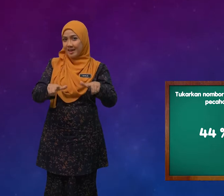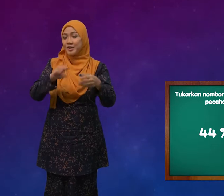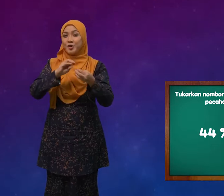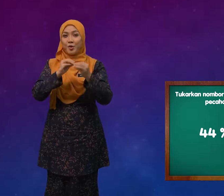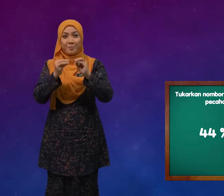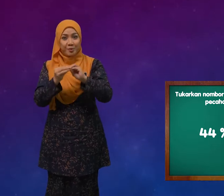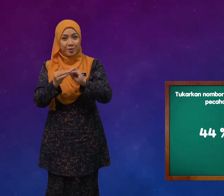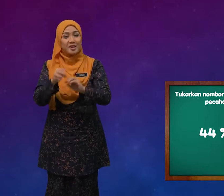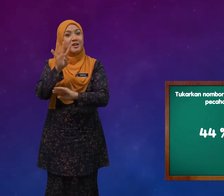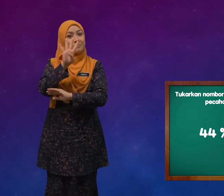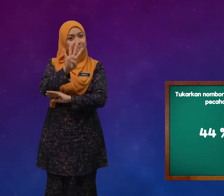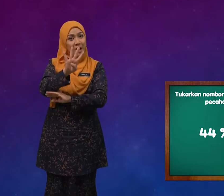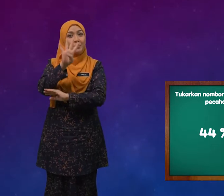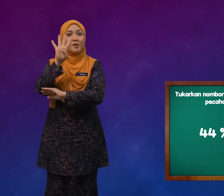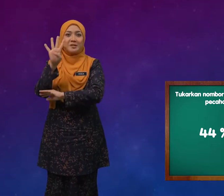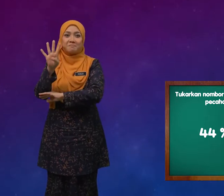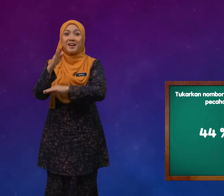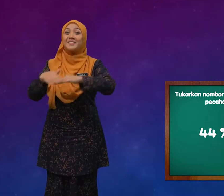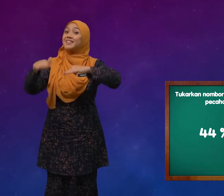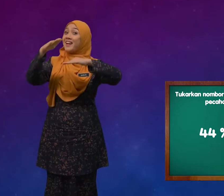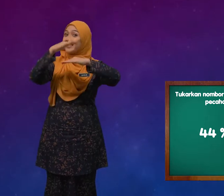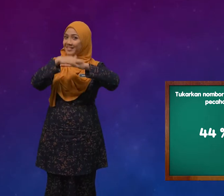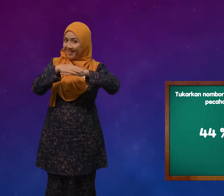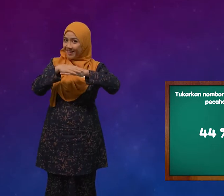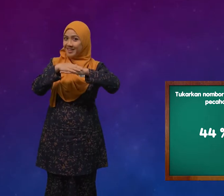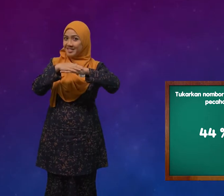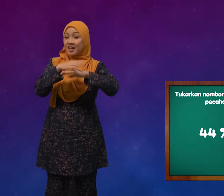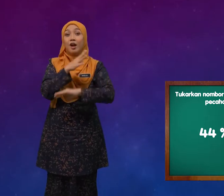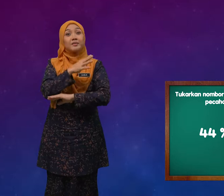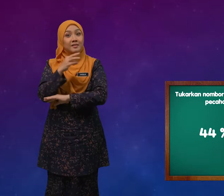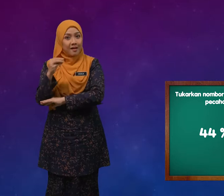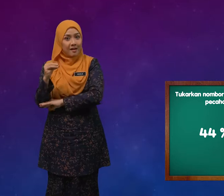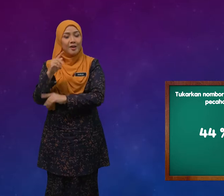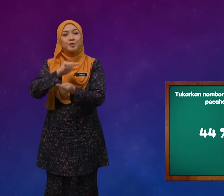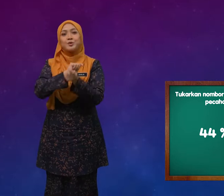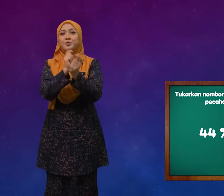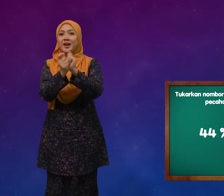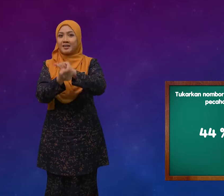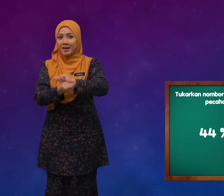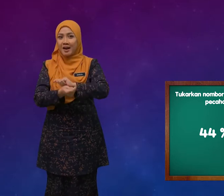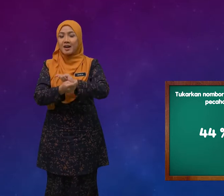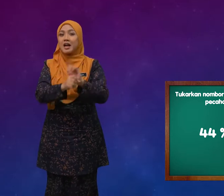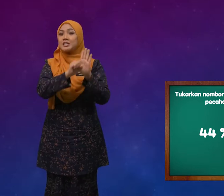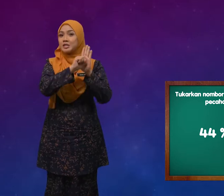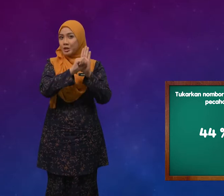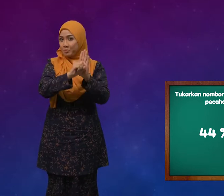Letakkan nombor 44 di atas dan tukarkan